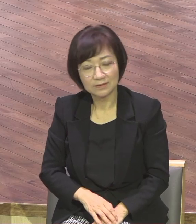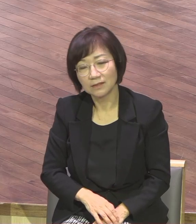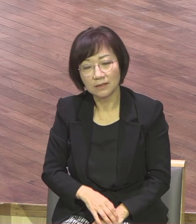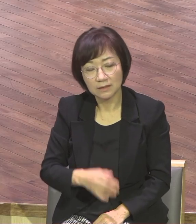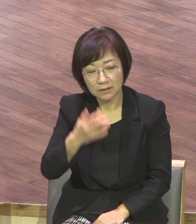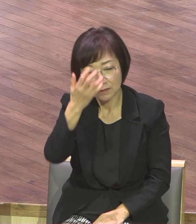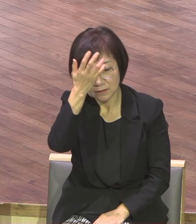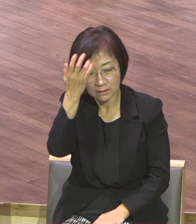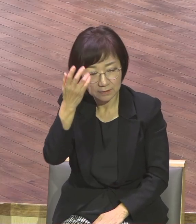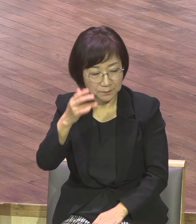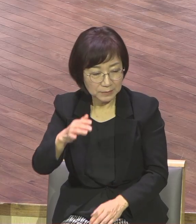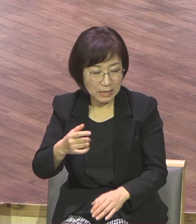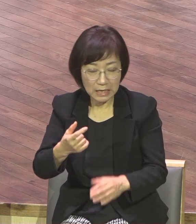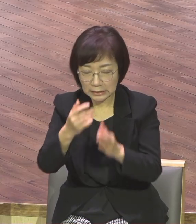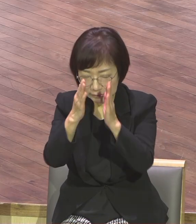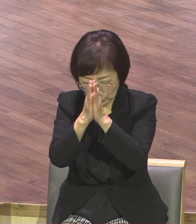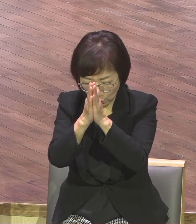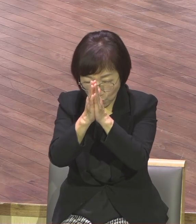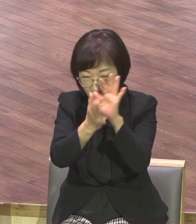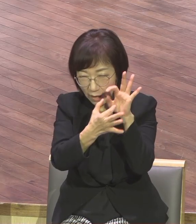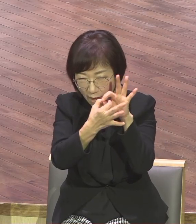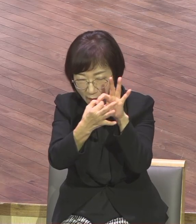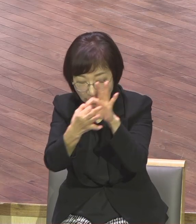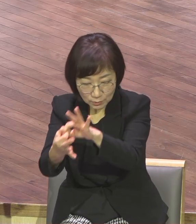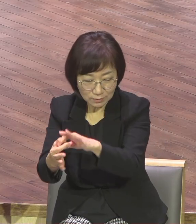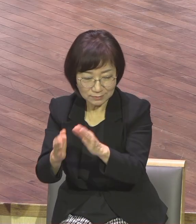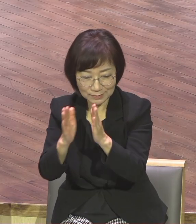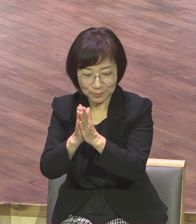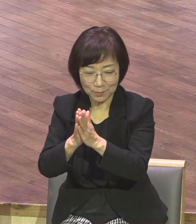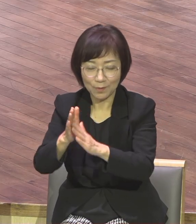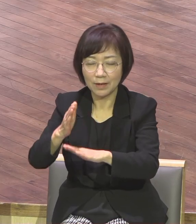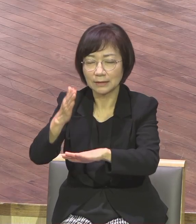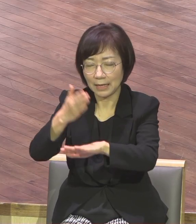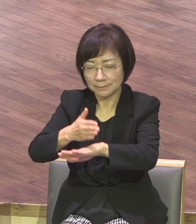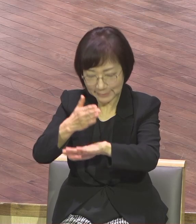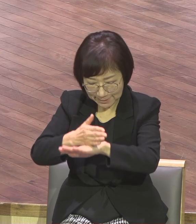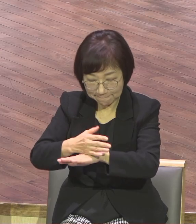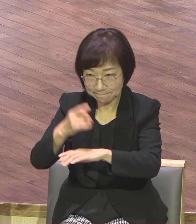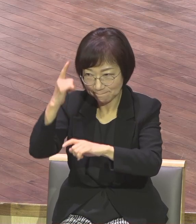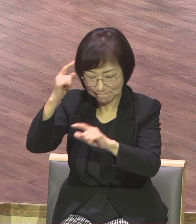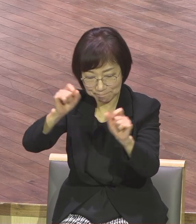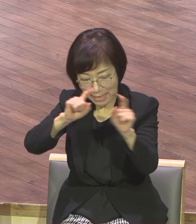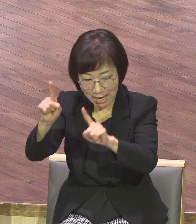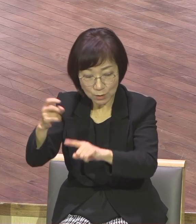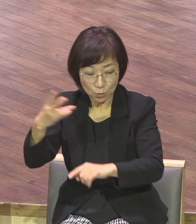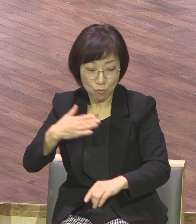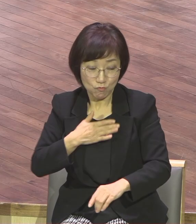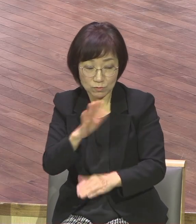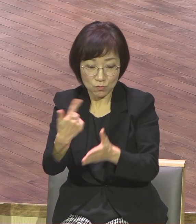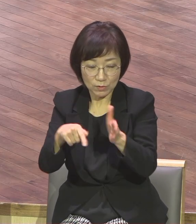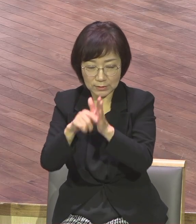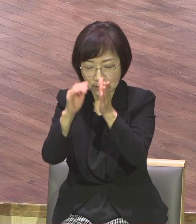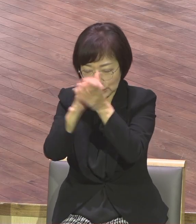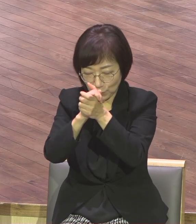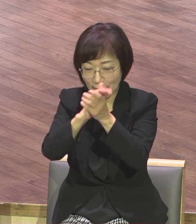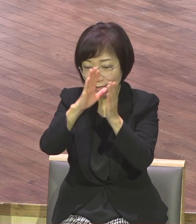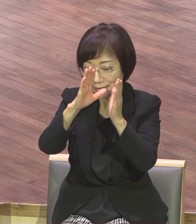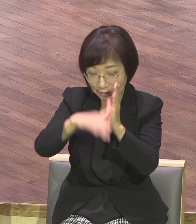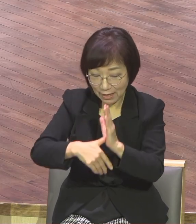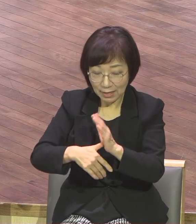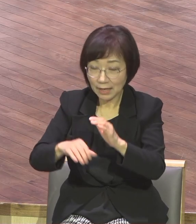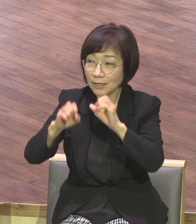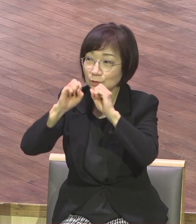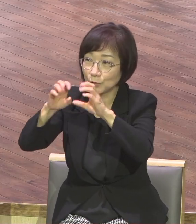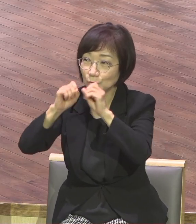요청합니다. 기도를 계속하고 기도에 감사함으로 깨어있으라. 또한 우리를 위하여 기도하되 하나님이 전도할 문을